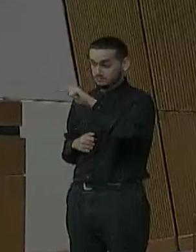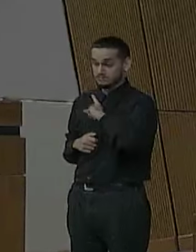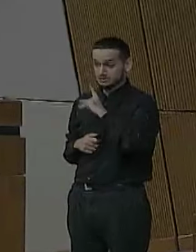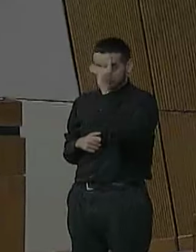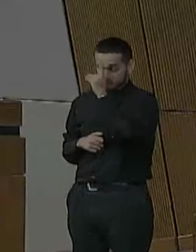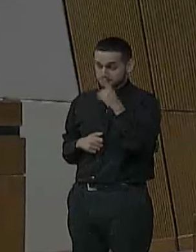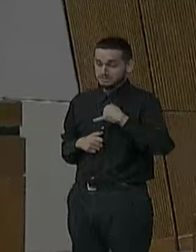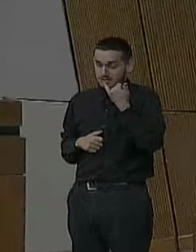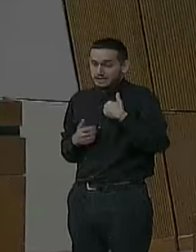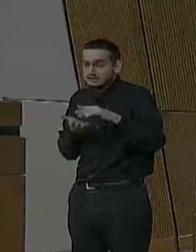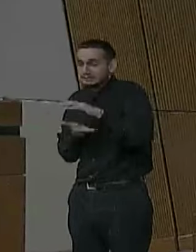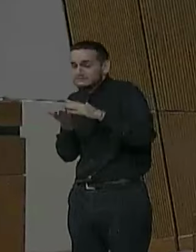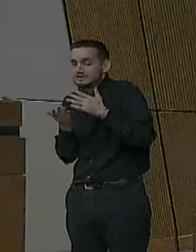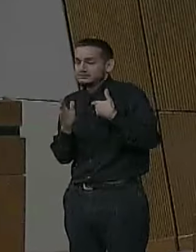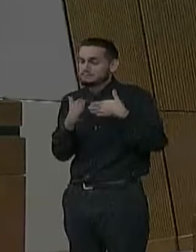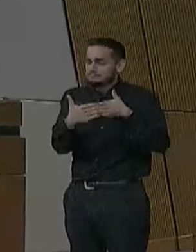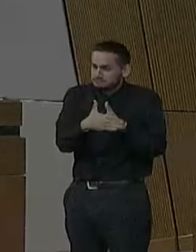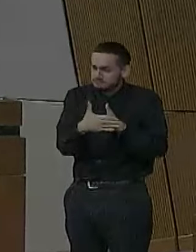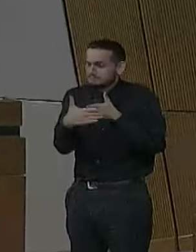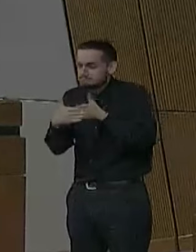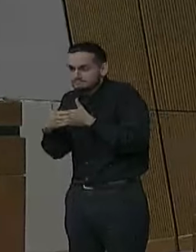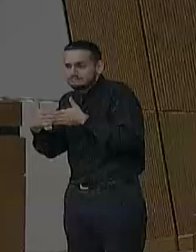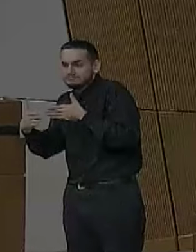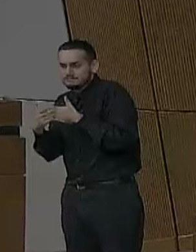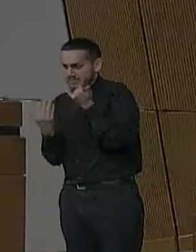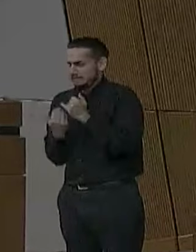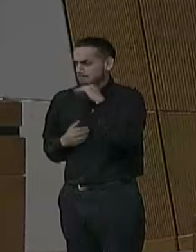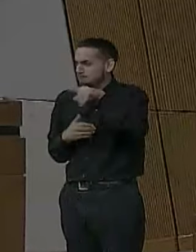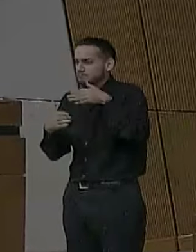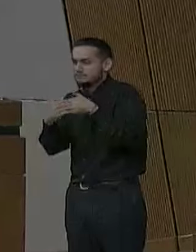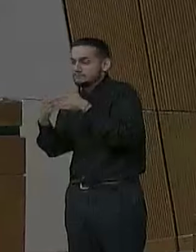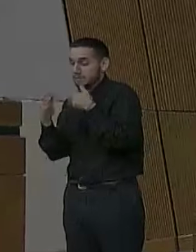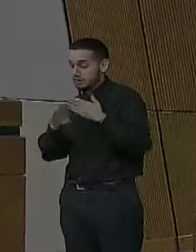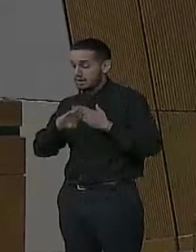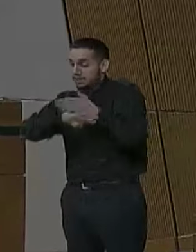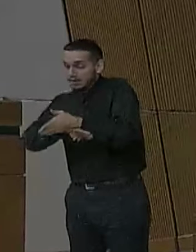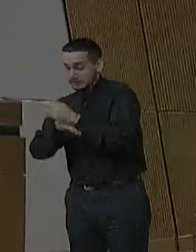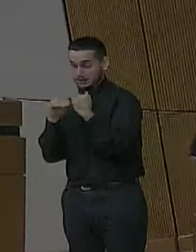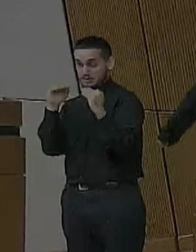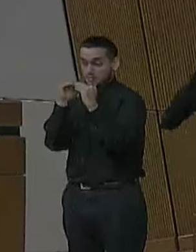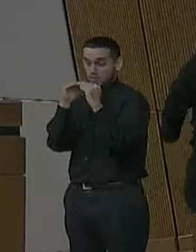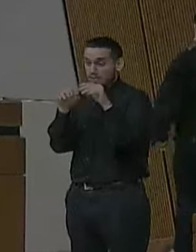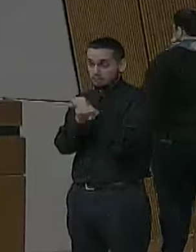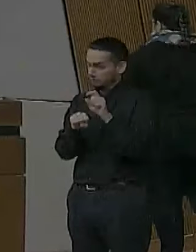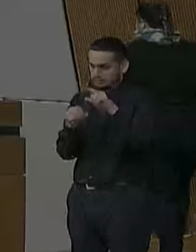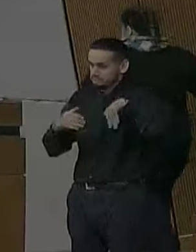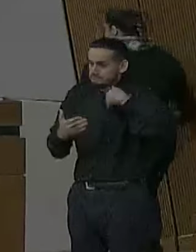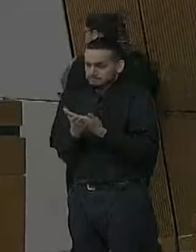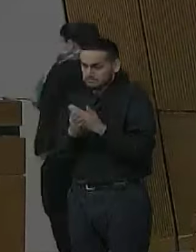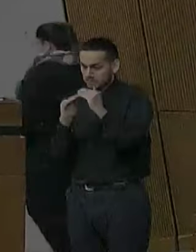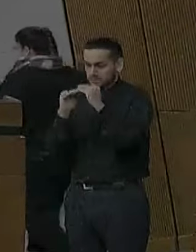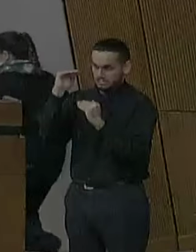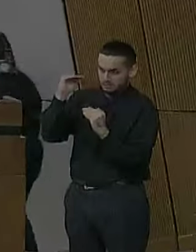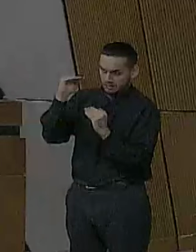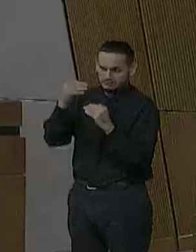nos encontramos ante brechas y barreras que muchas veces impiden esa igualdad equitativa. Entre